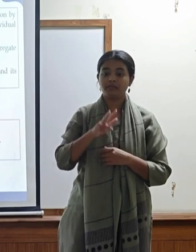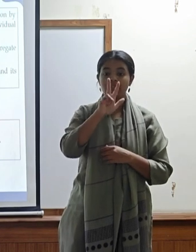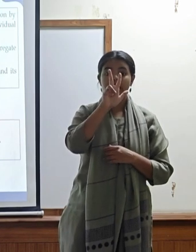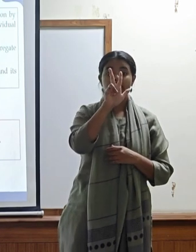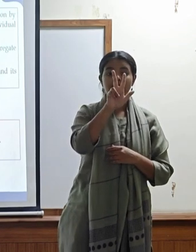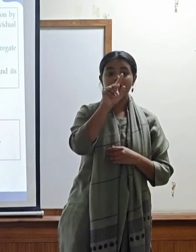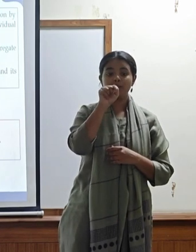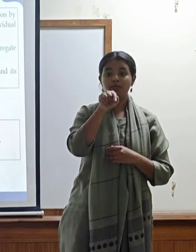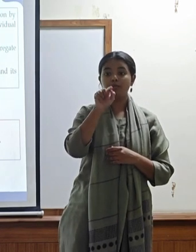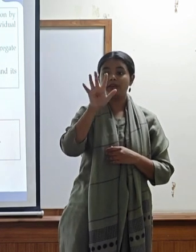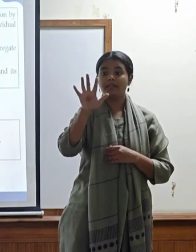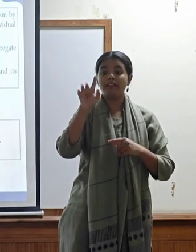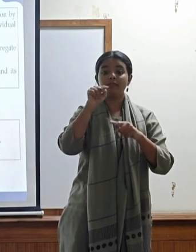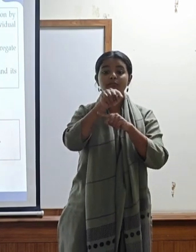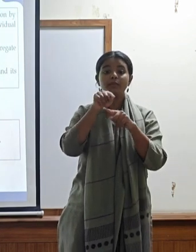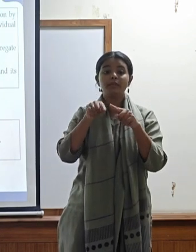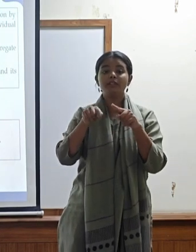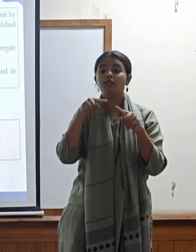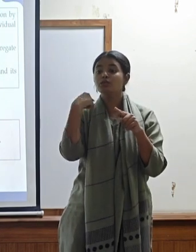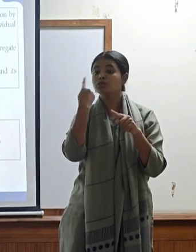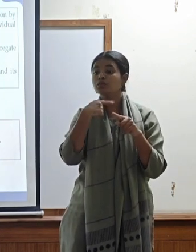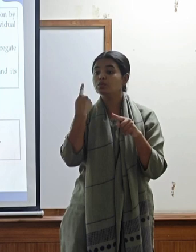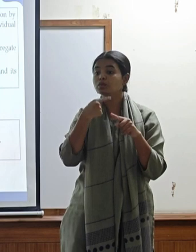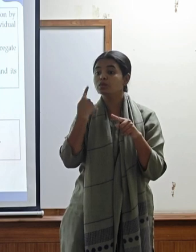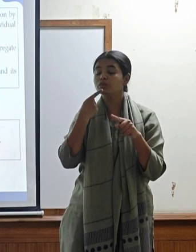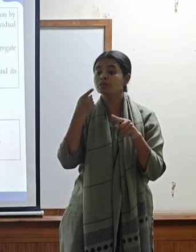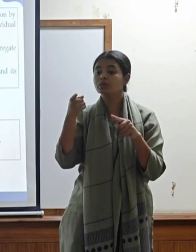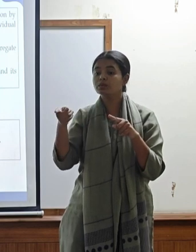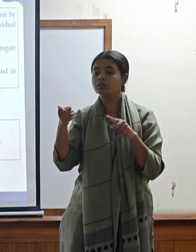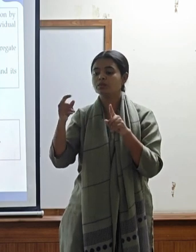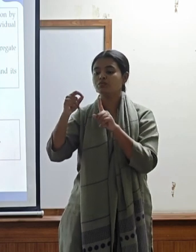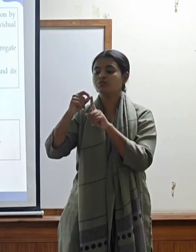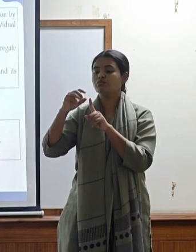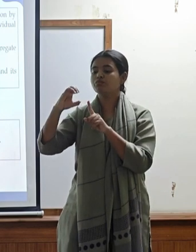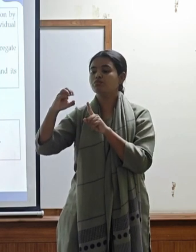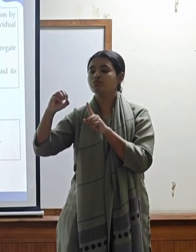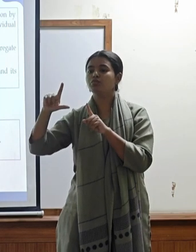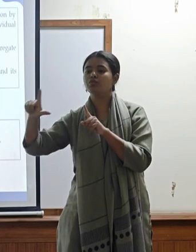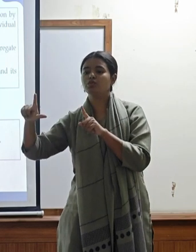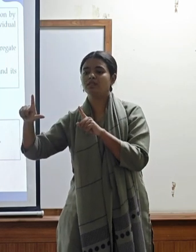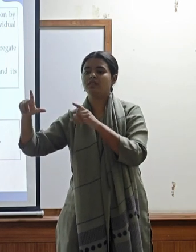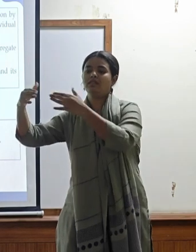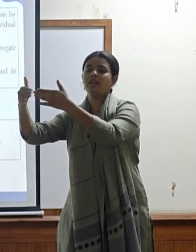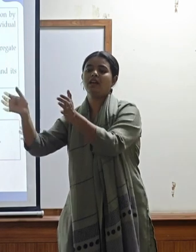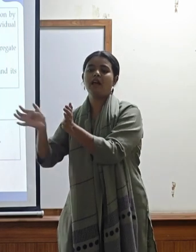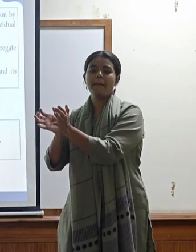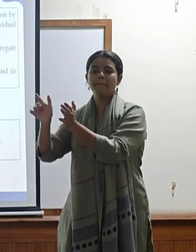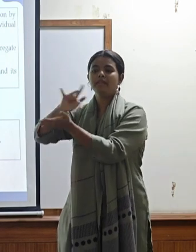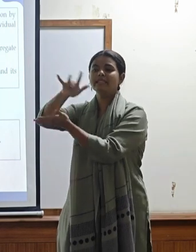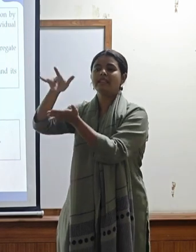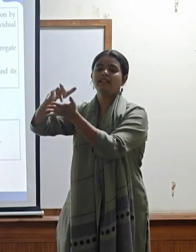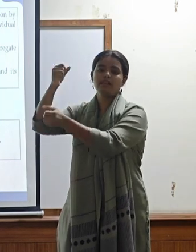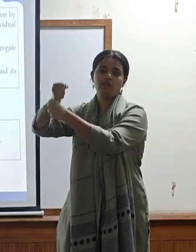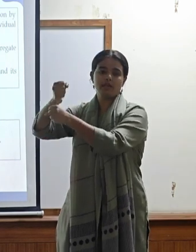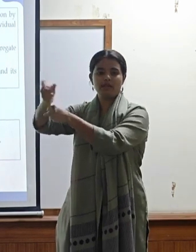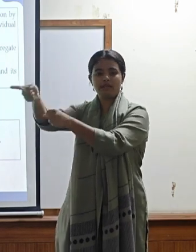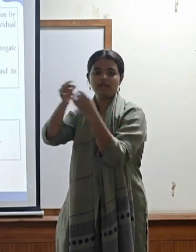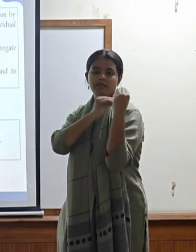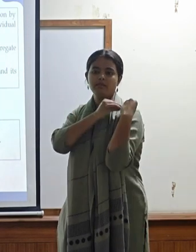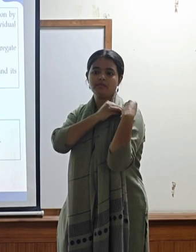8.5% का कंट्रीब्यूशन पूल कॉर्पस में जाएगा जो सेंट्रल गवर्नमेंट देगी। ये